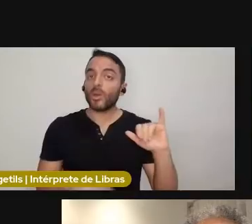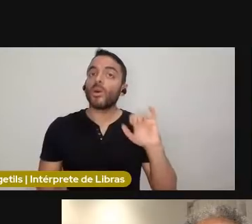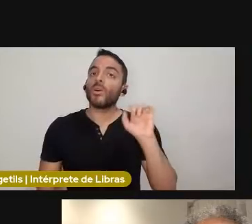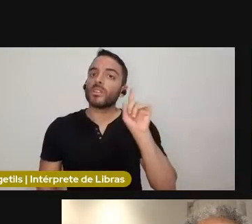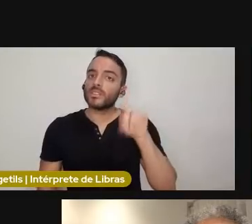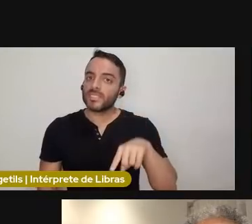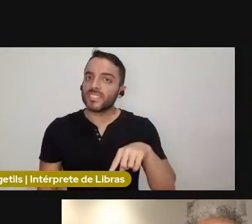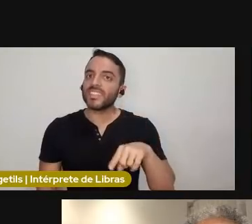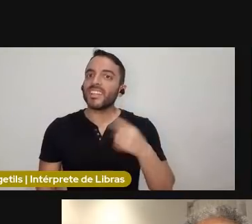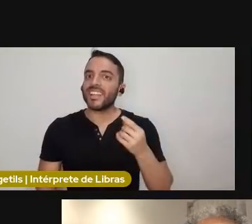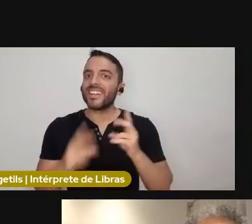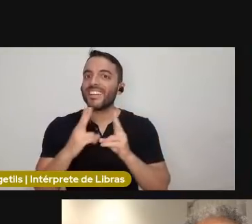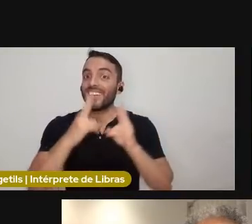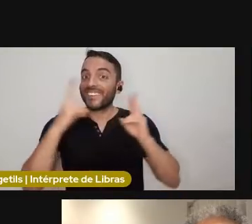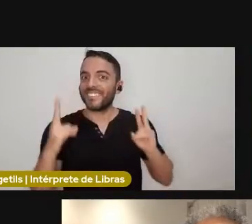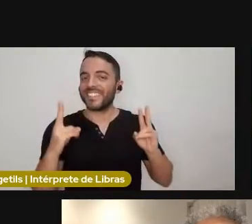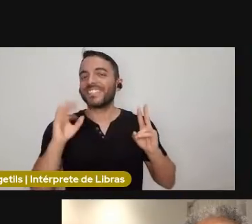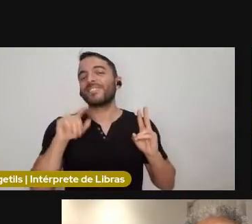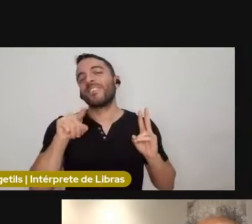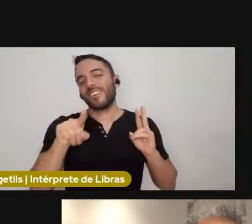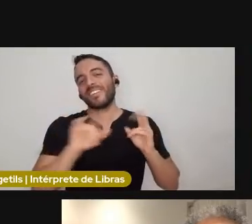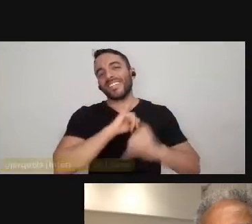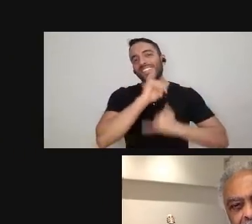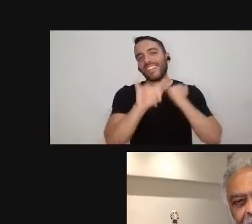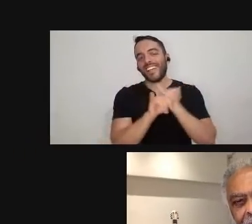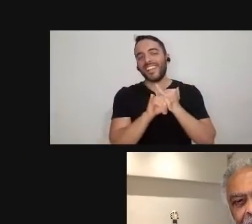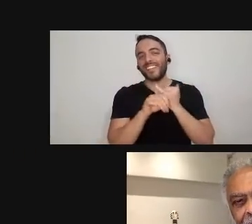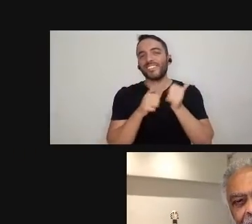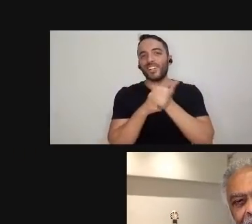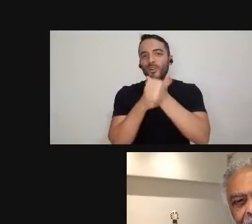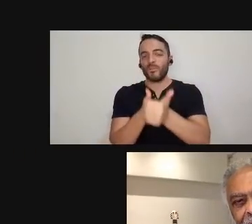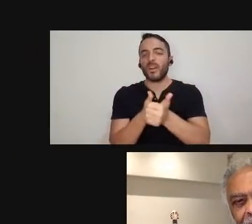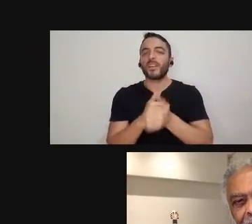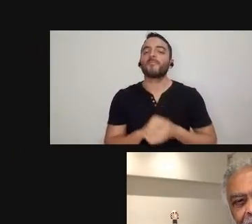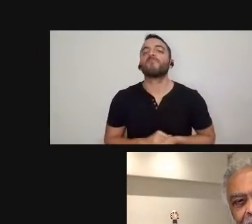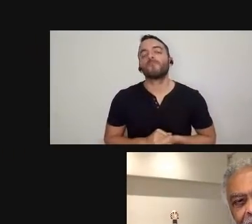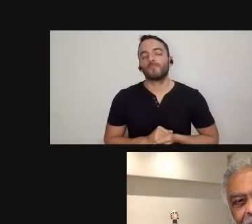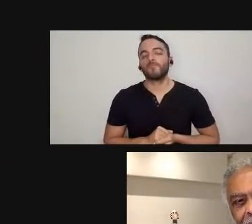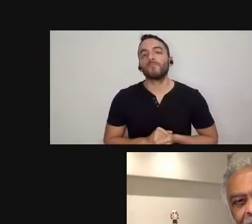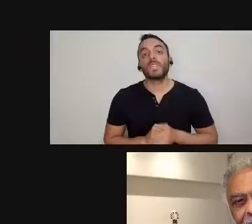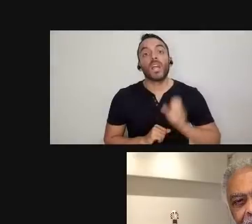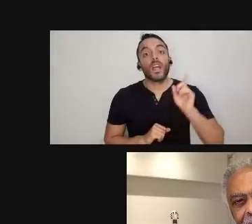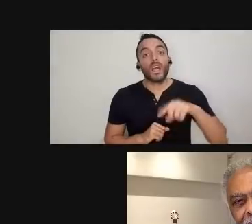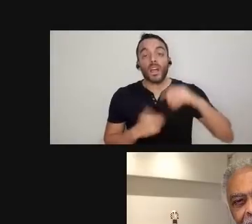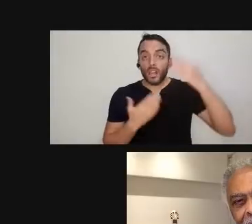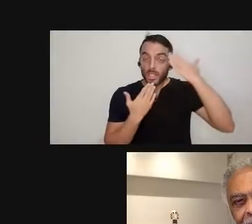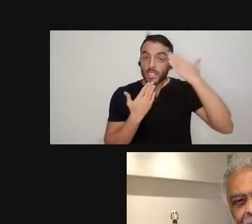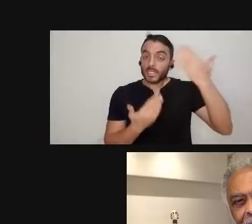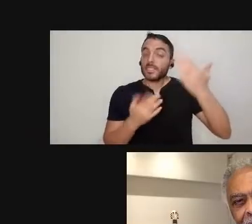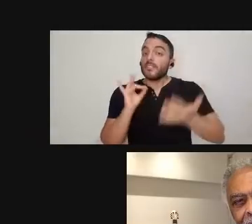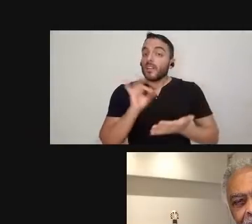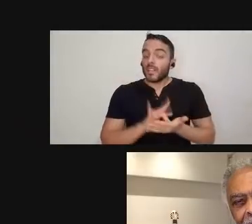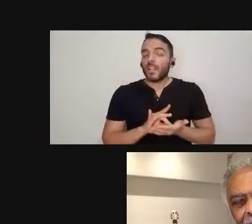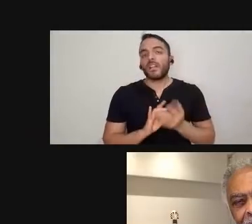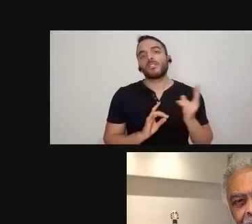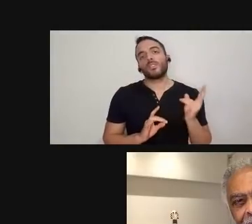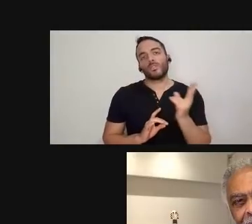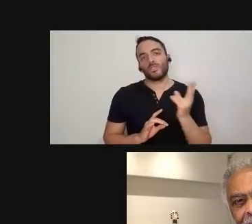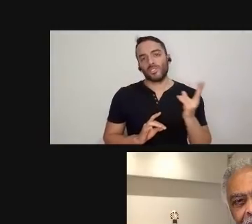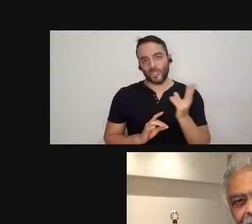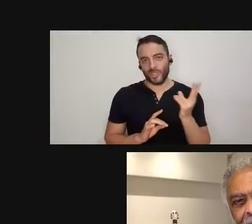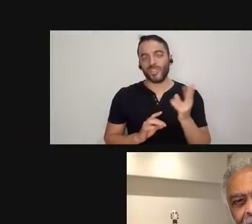internautas, né? Porque estão olhando aqui pela internet. Primeiro, esse agradecimento muito forte aos dois, Gil e Elael,